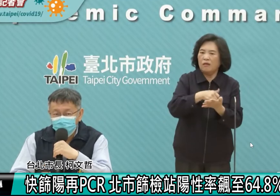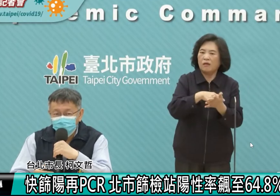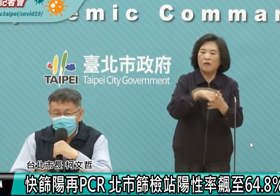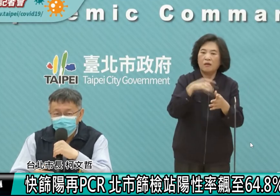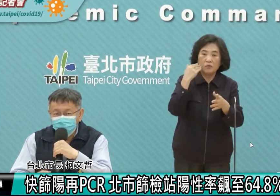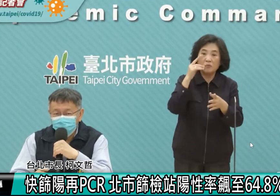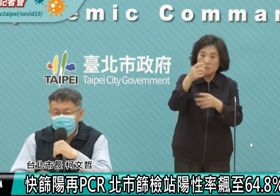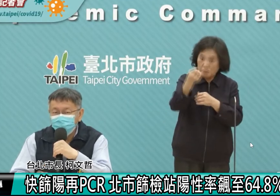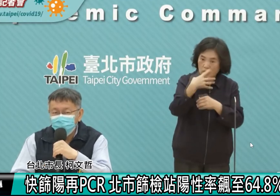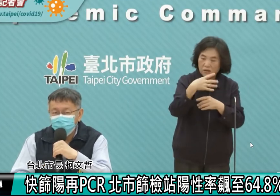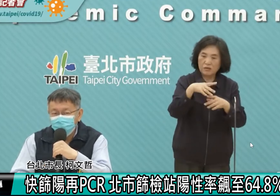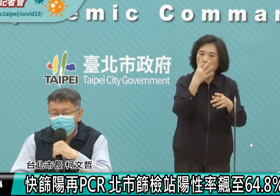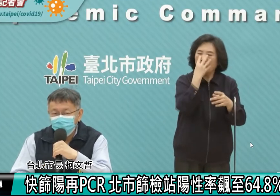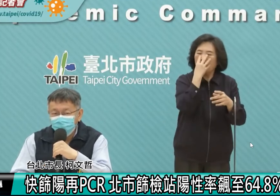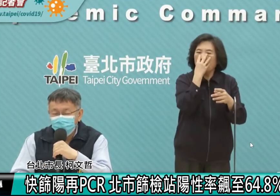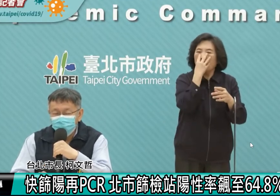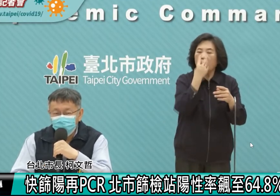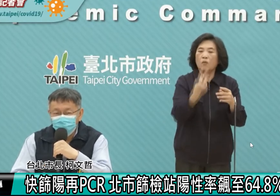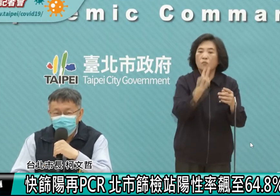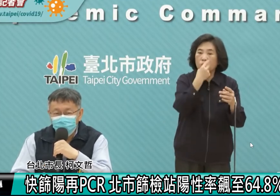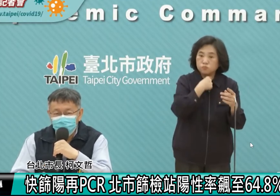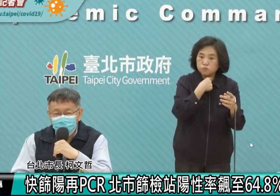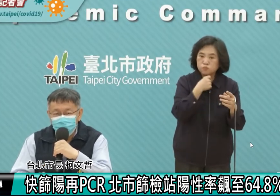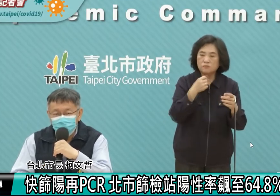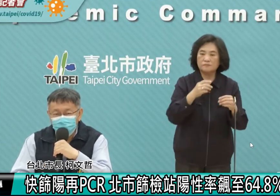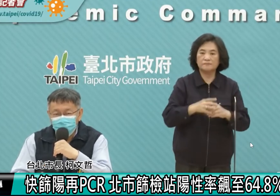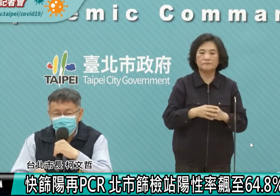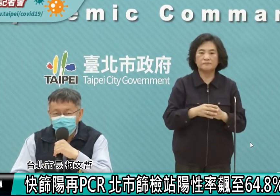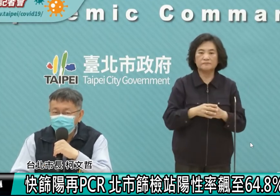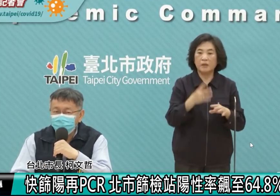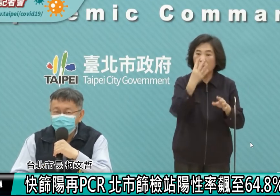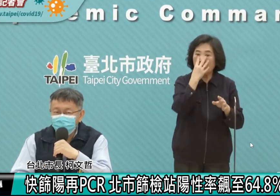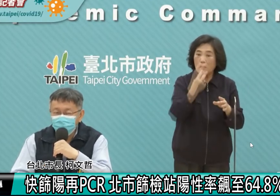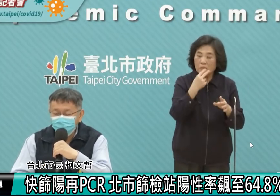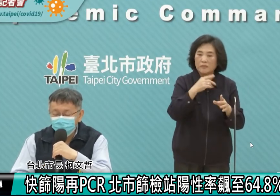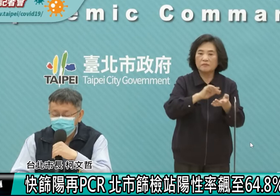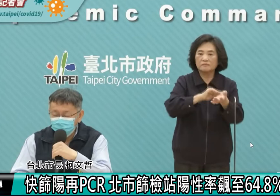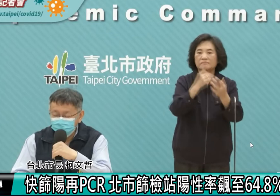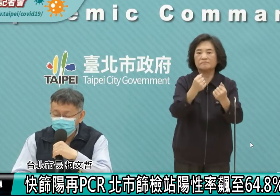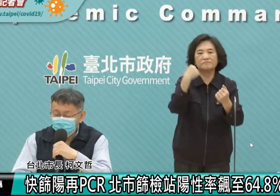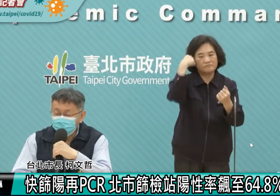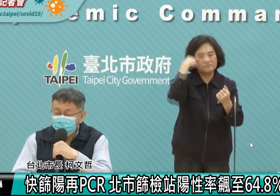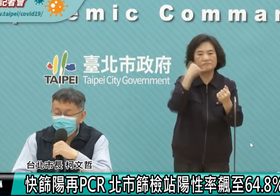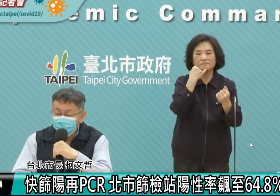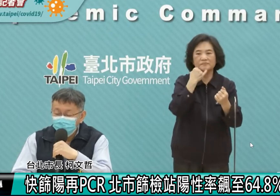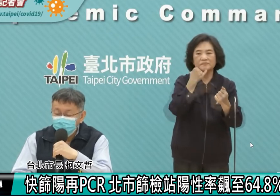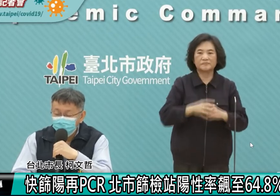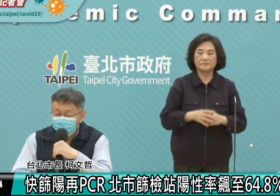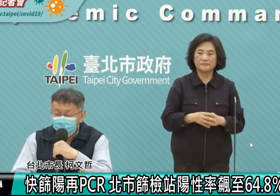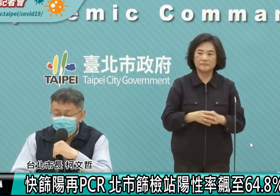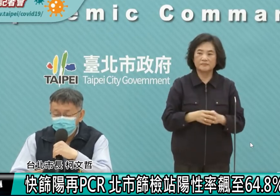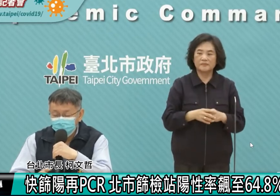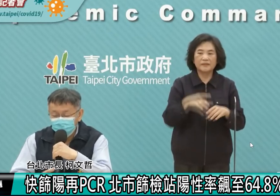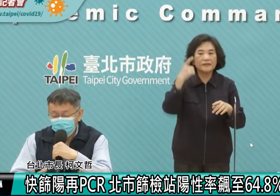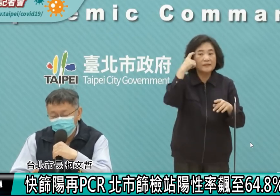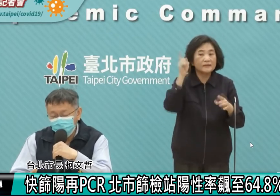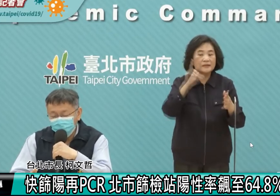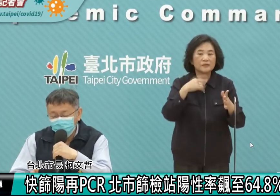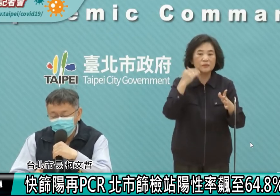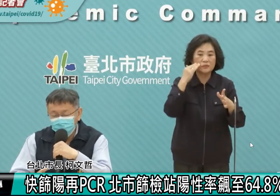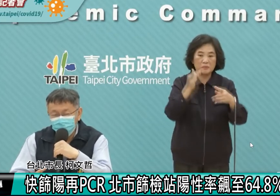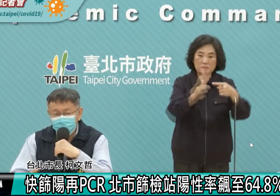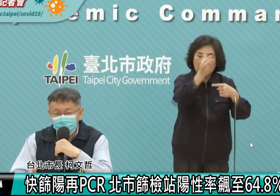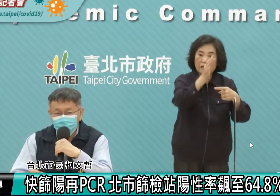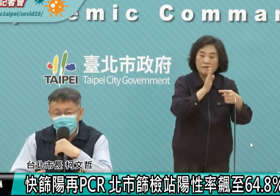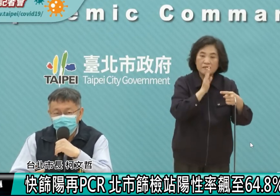除非你要用氧气，需要用到氧气的才可以住院。意思就是说。我们大部分确诊的案